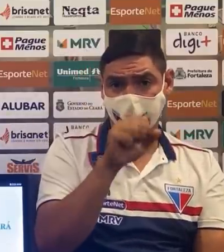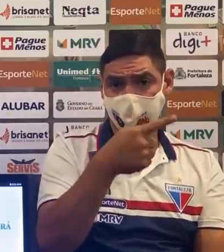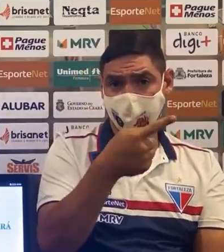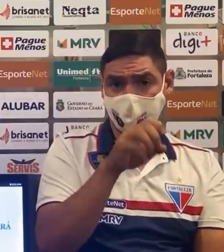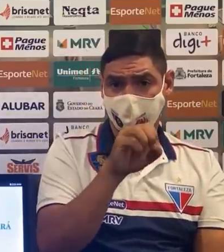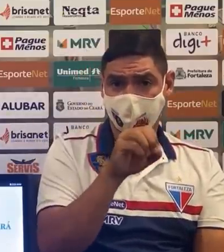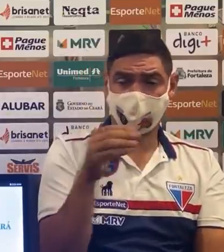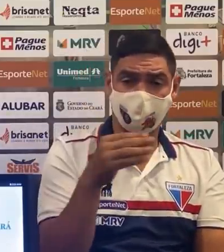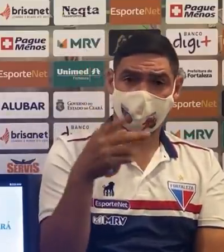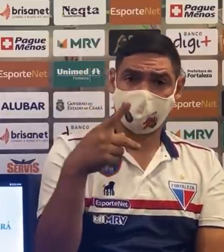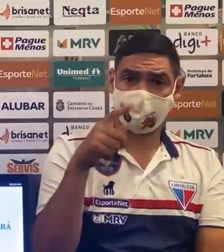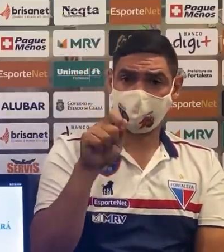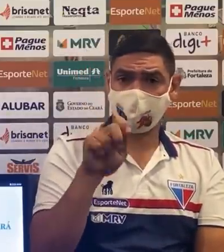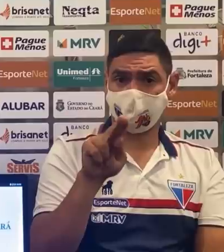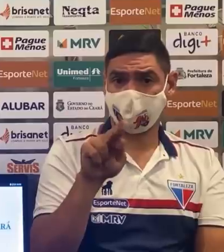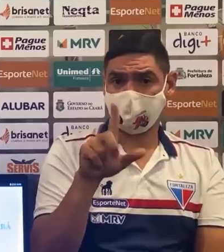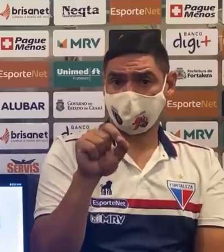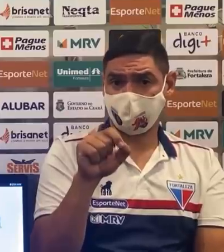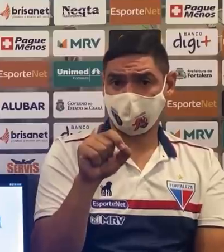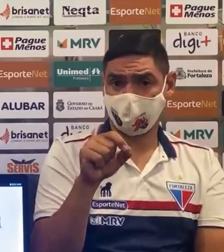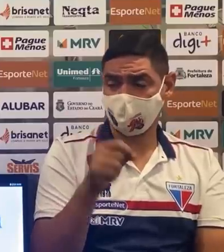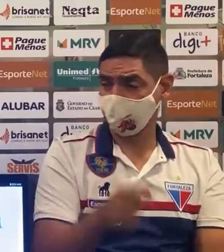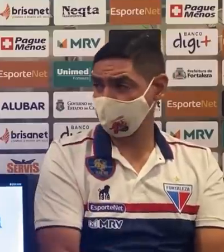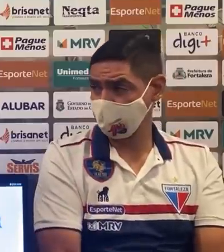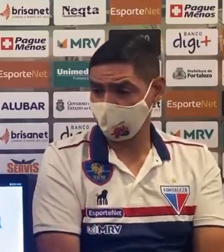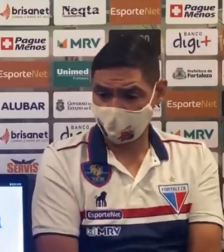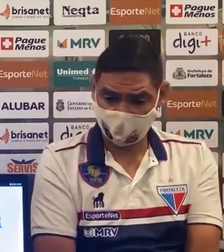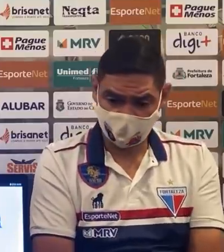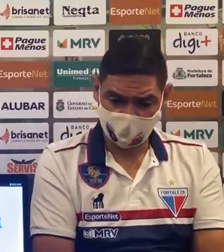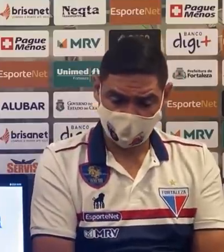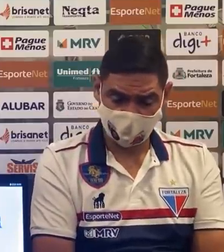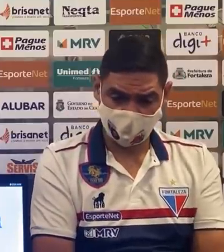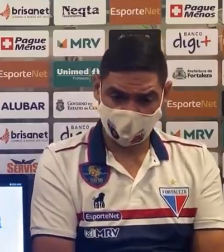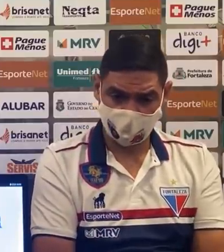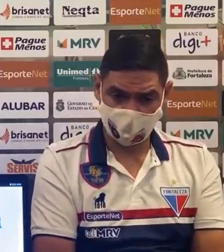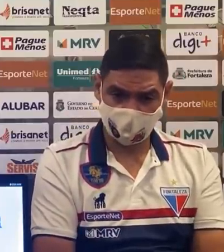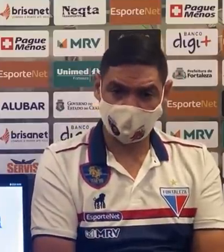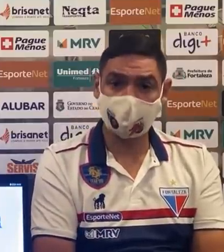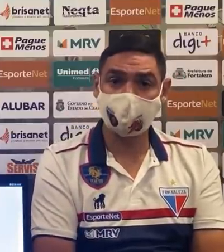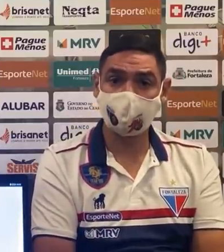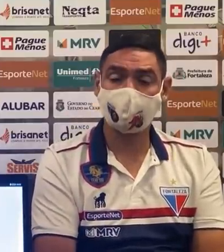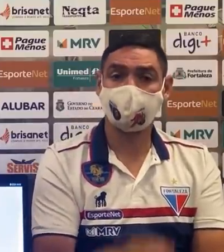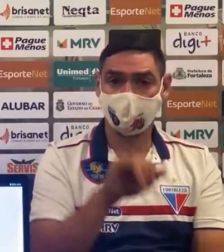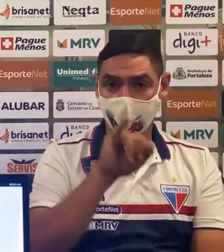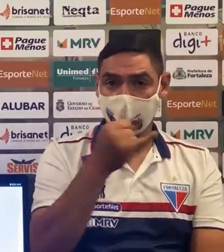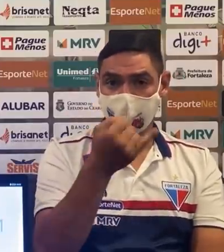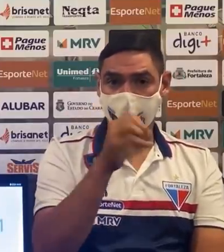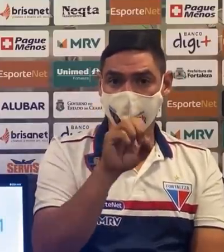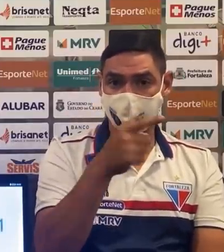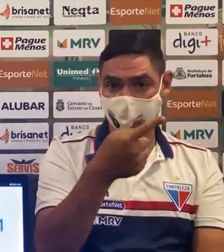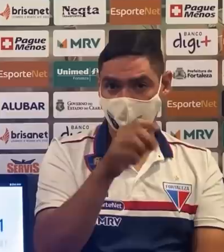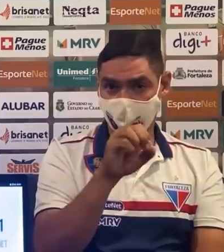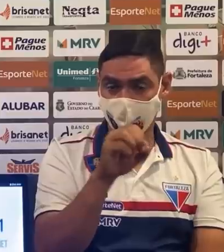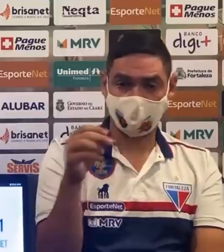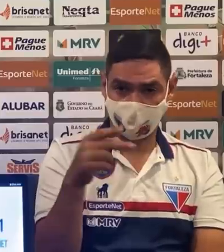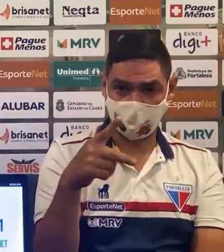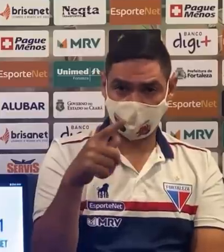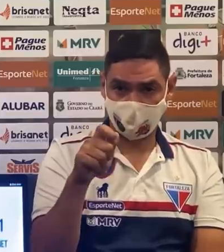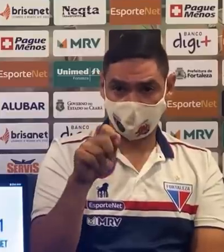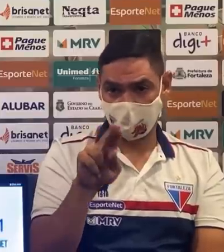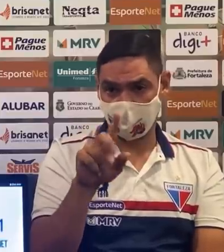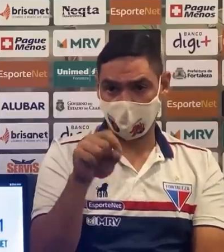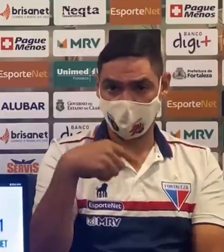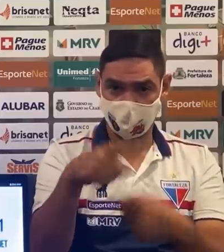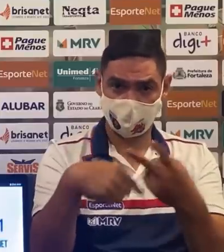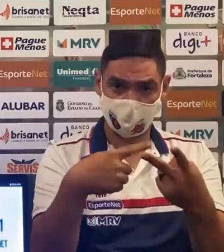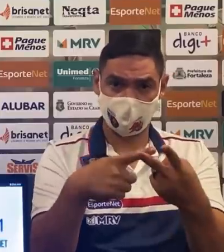justamente para ajudar na criação das jogadas. Tanto o João Paulo como o Mariano, já falei até isso aqui em algumas vezes,